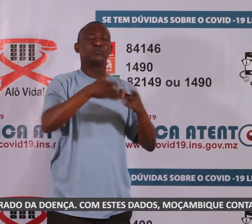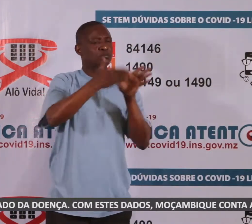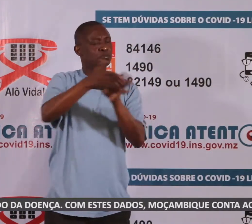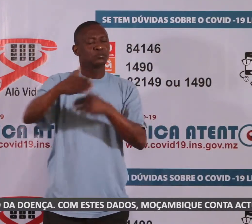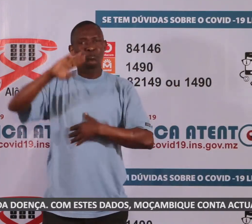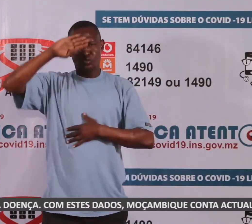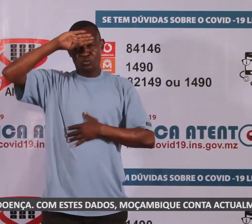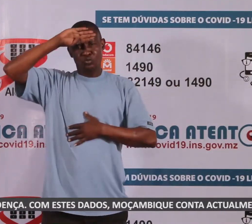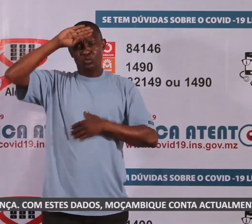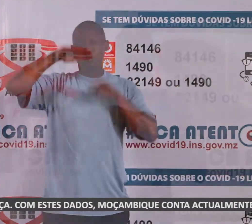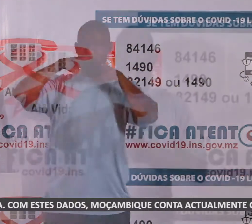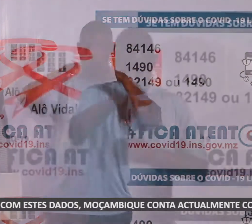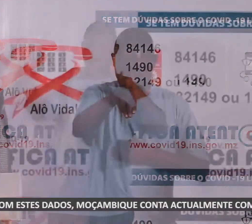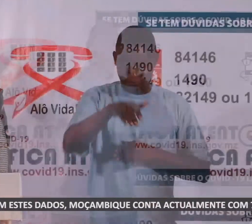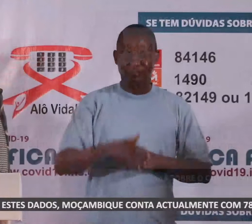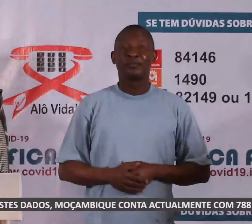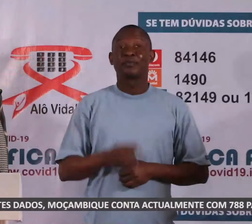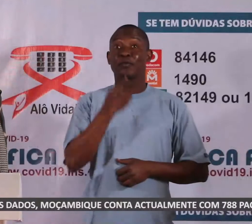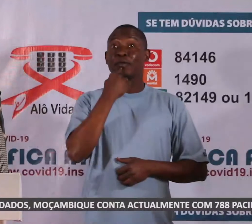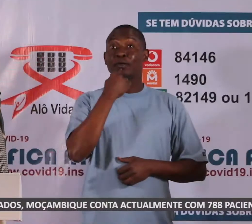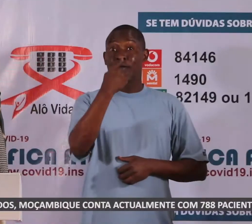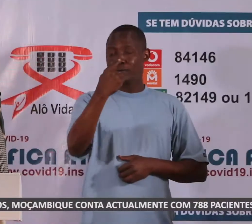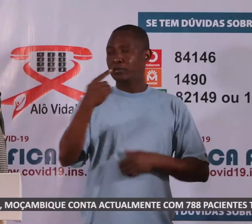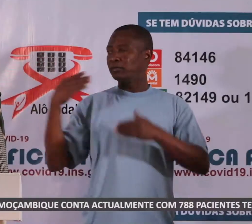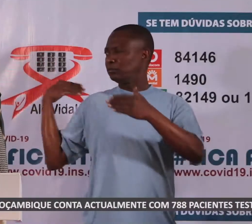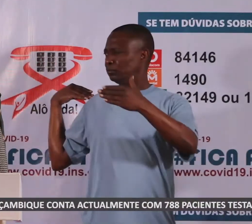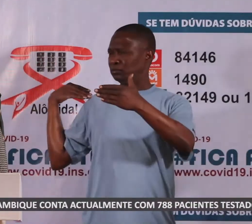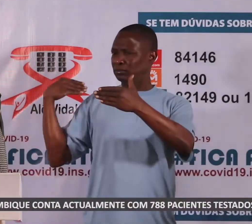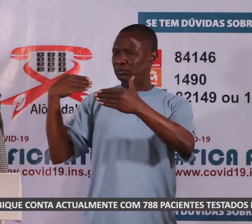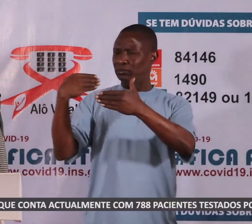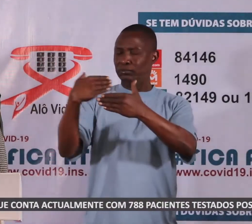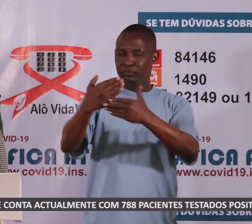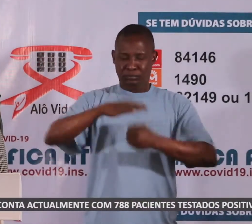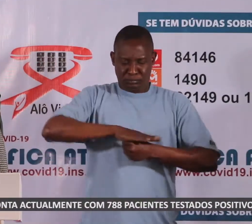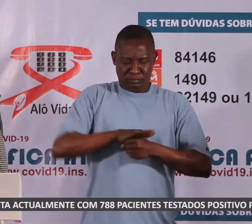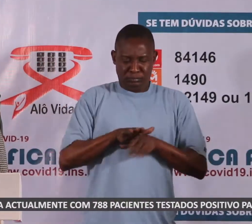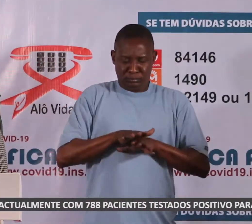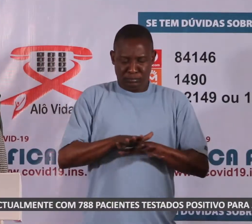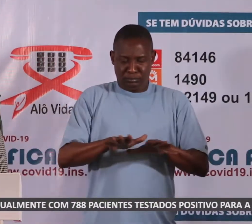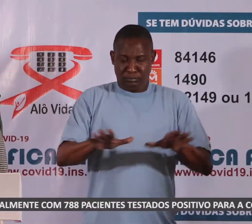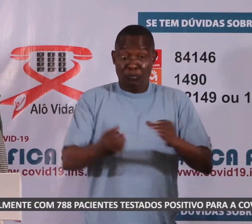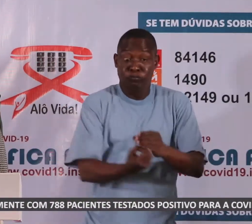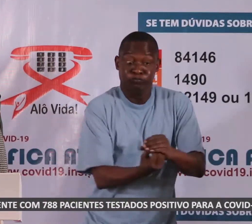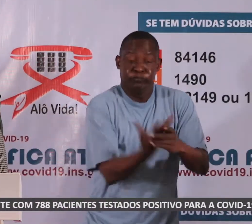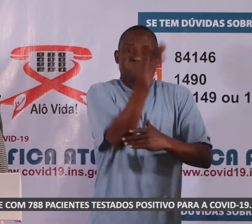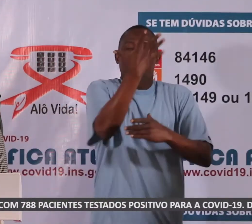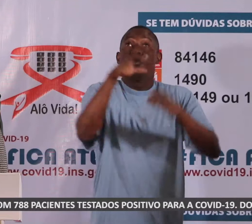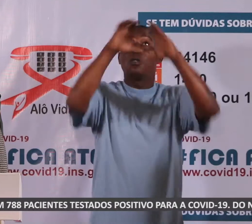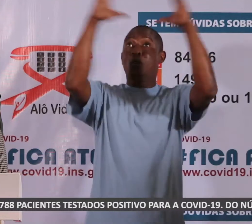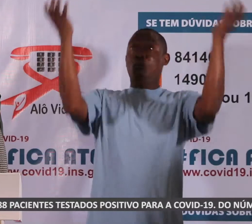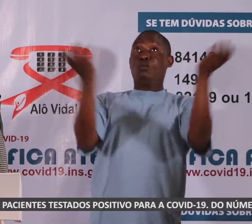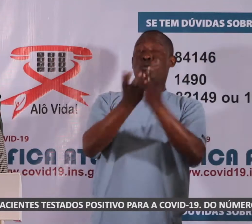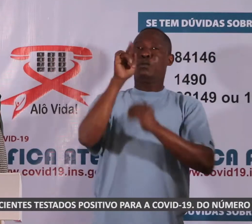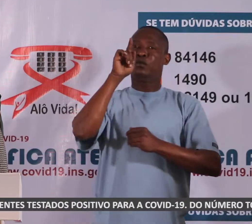de Covid-19 em todo o país. Passados cerca de 6 meses do início a nível global da pandemia de